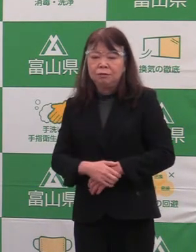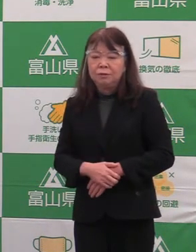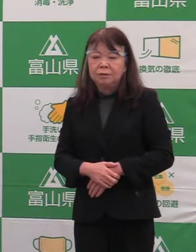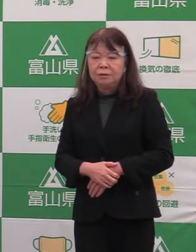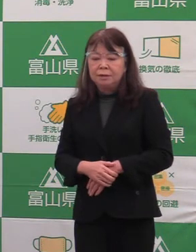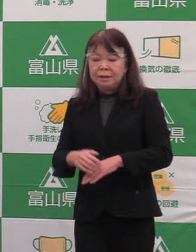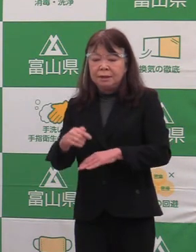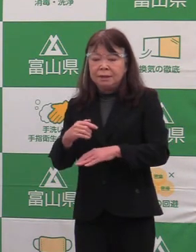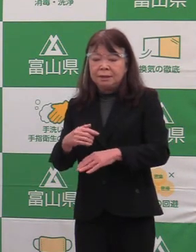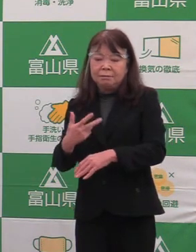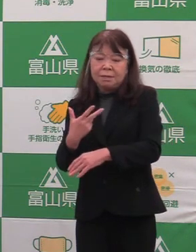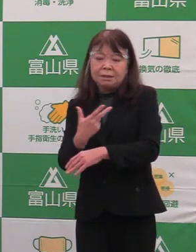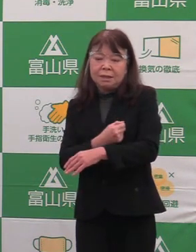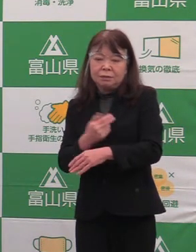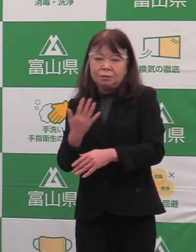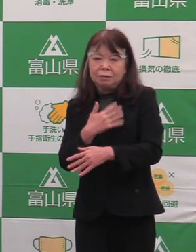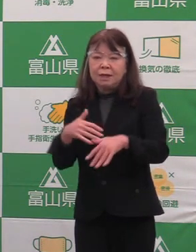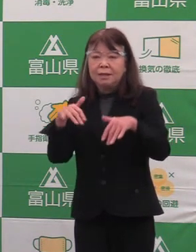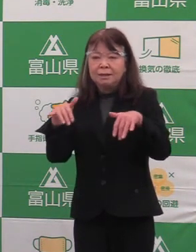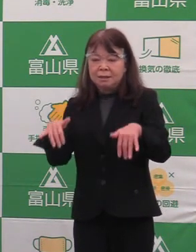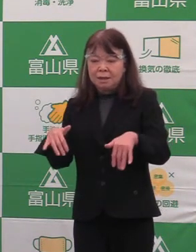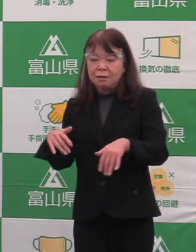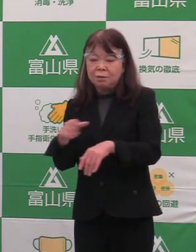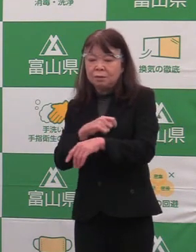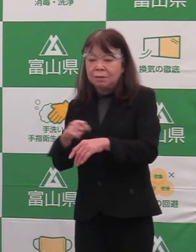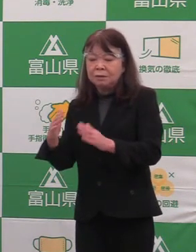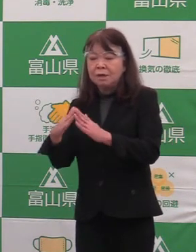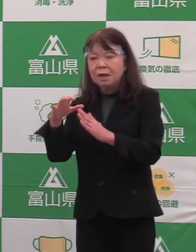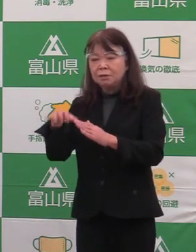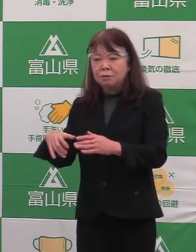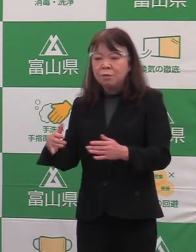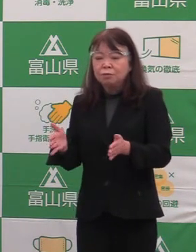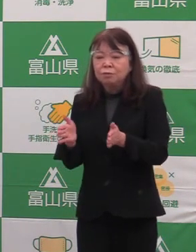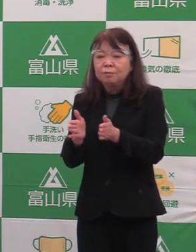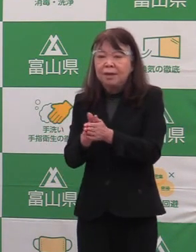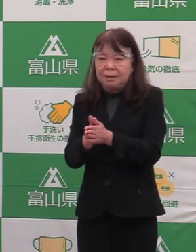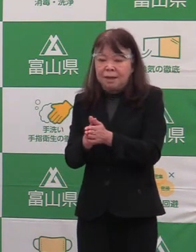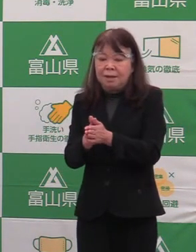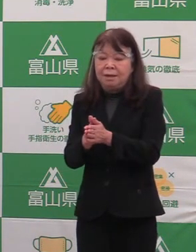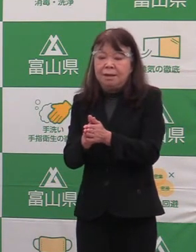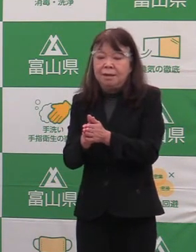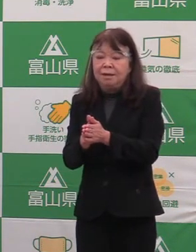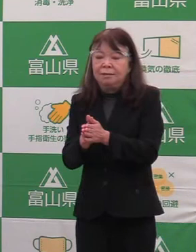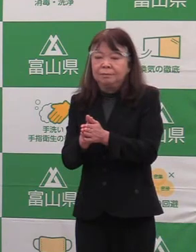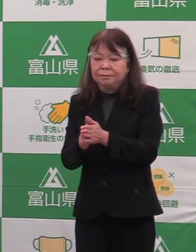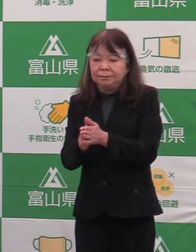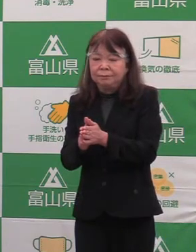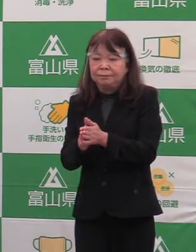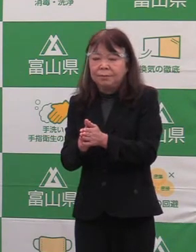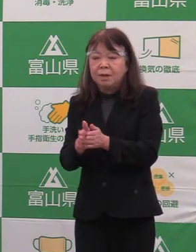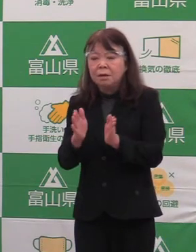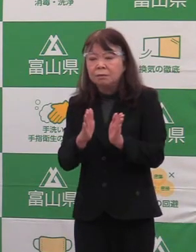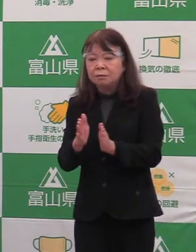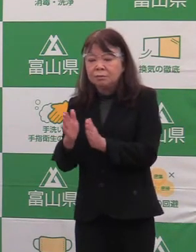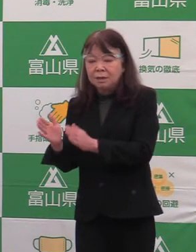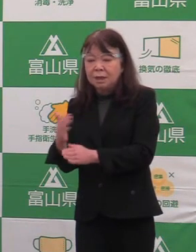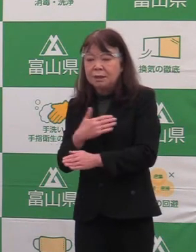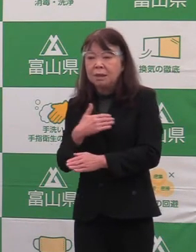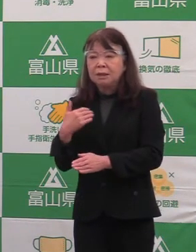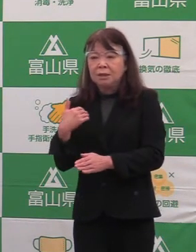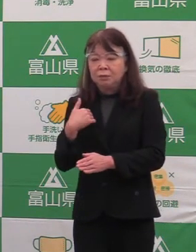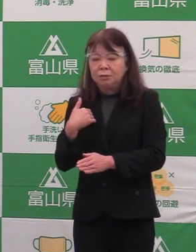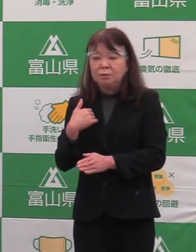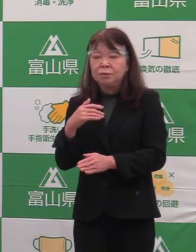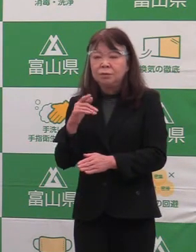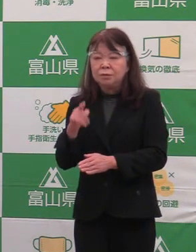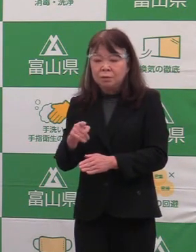接種体制、市町村も、特設会場もそうですけれども、しっかりとこう準備ができるような、そんな